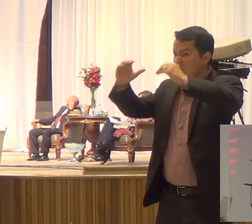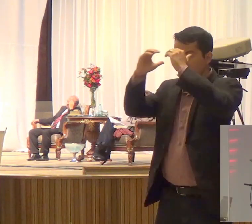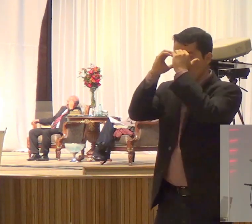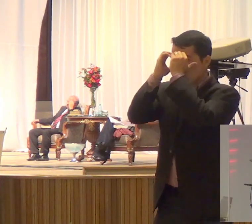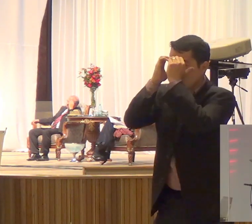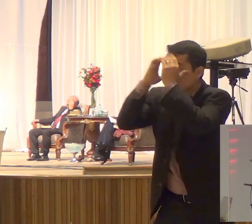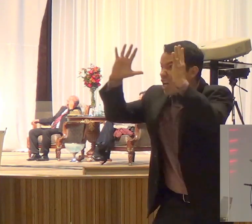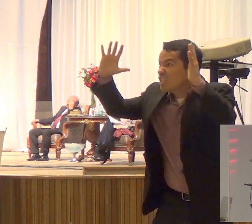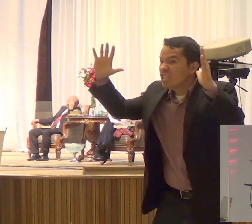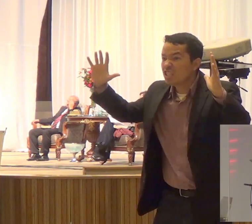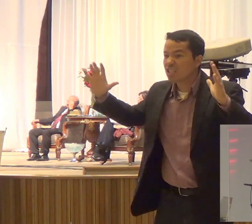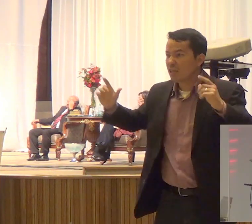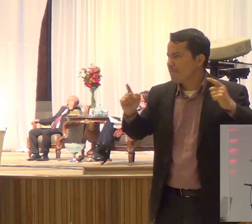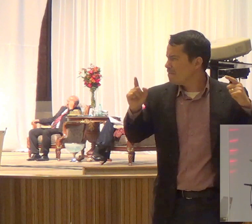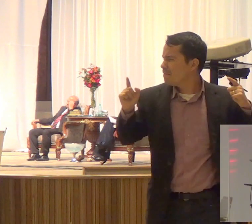desista,